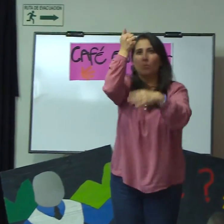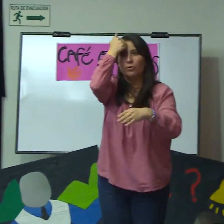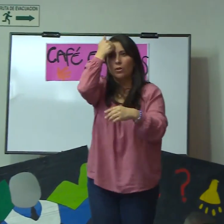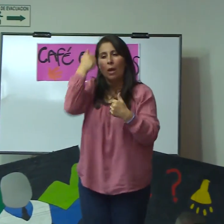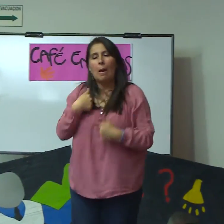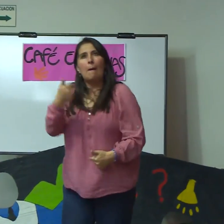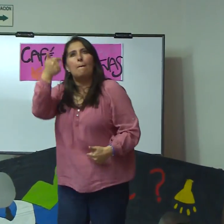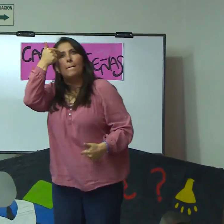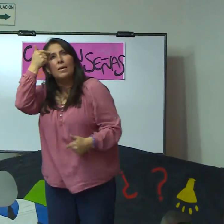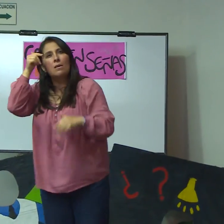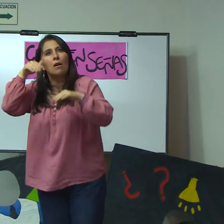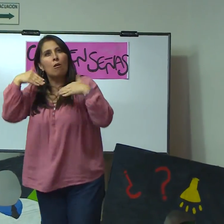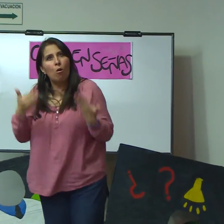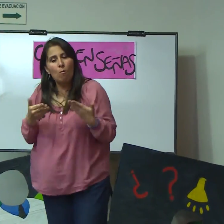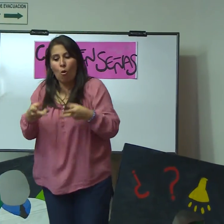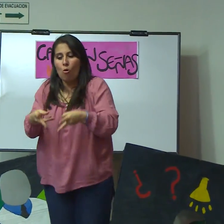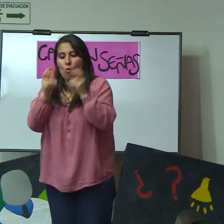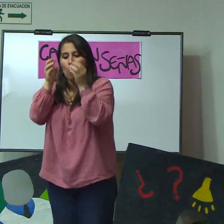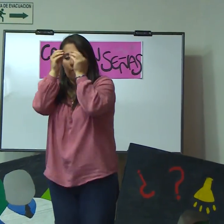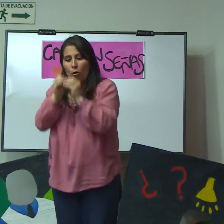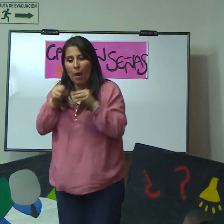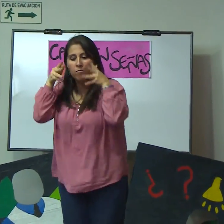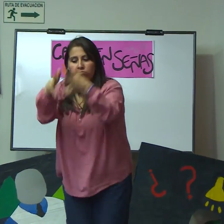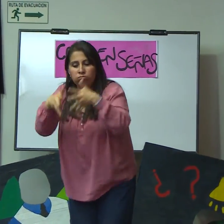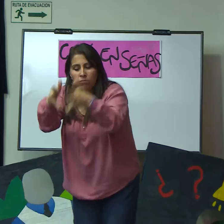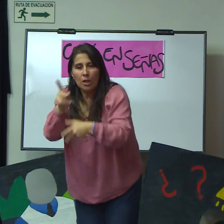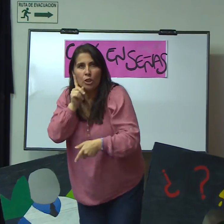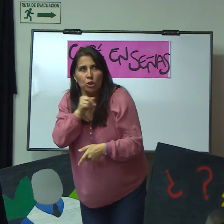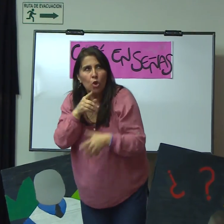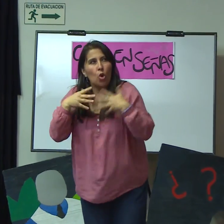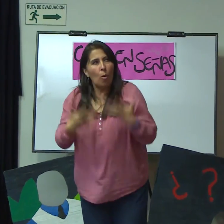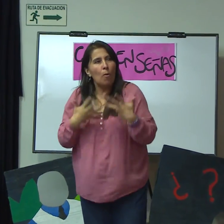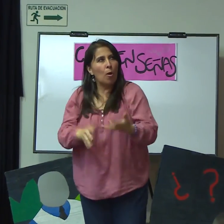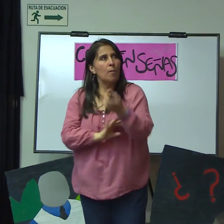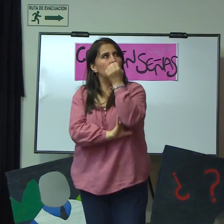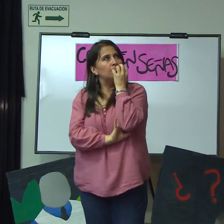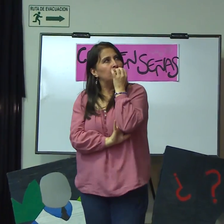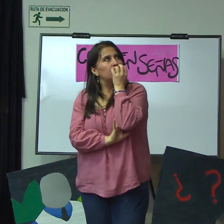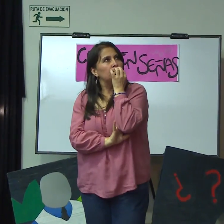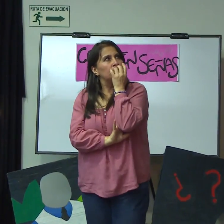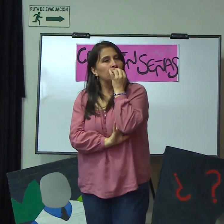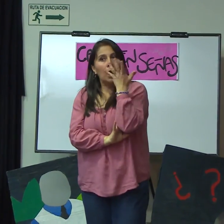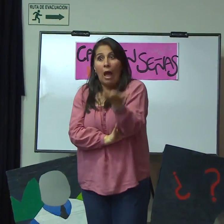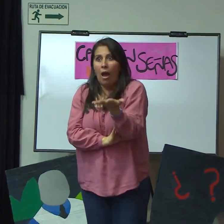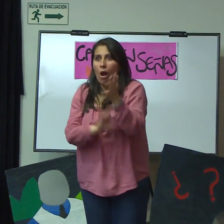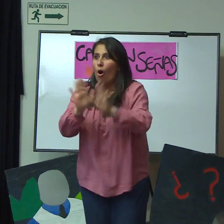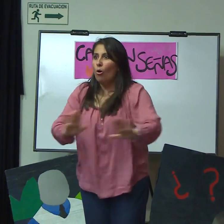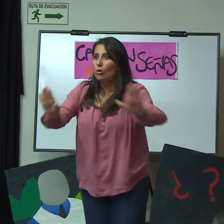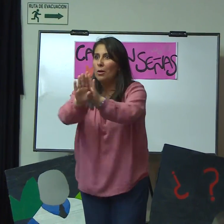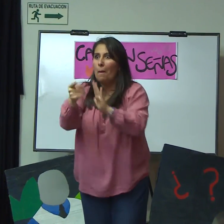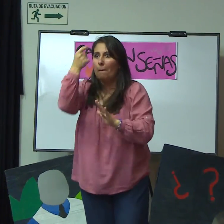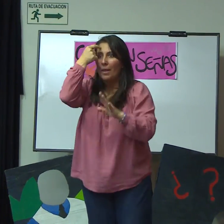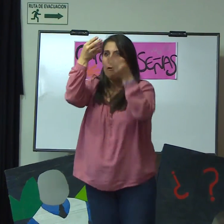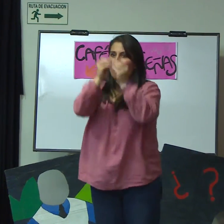enseñanza nuevas para la comunidad sorda, van a encontrar otras formas de hacer títeres,